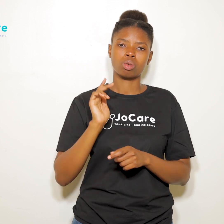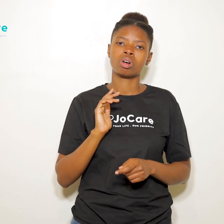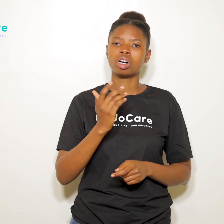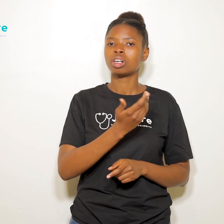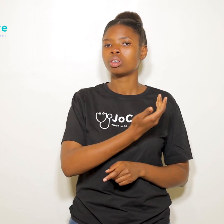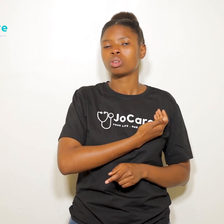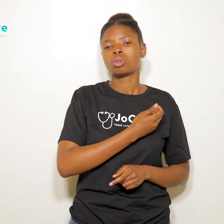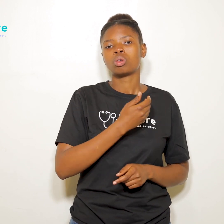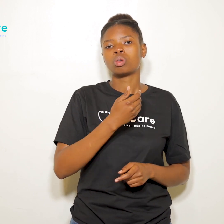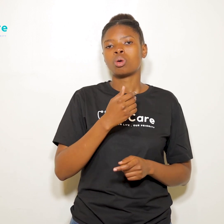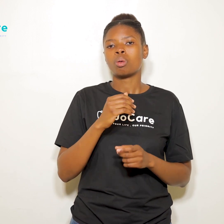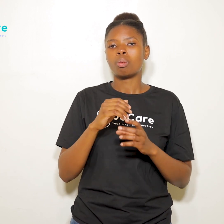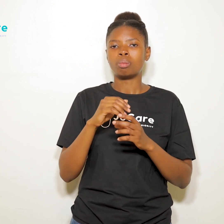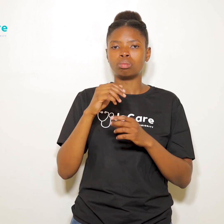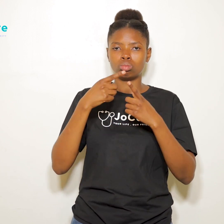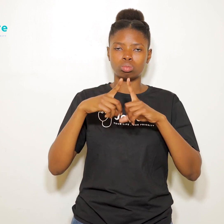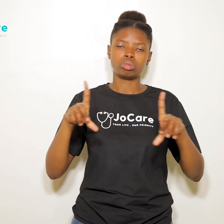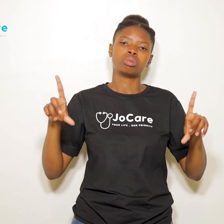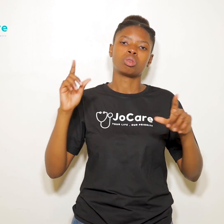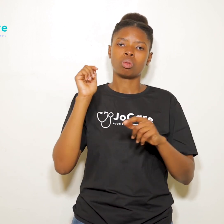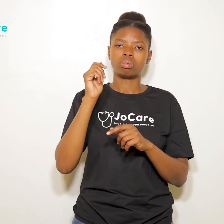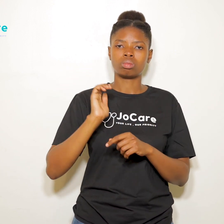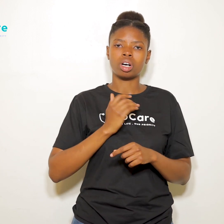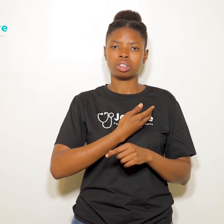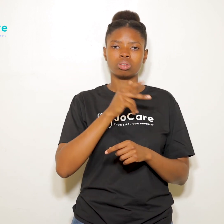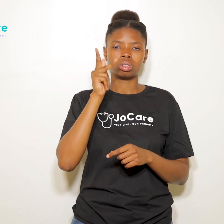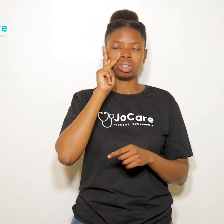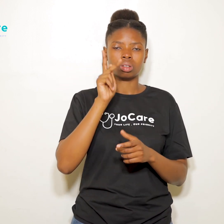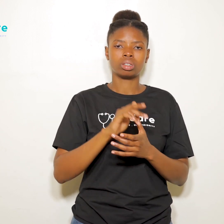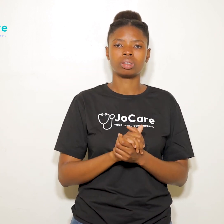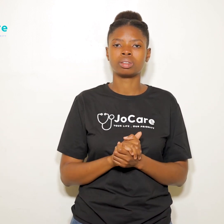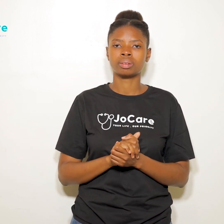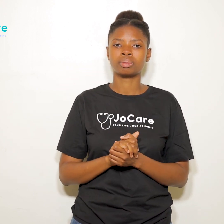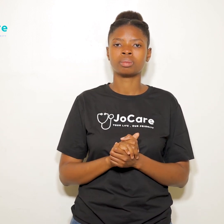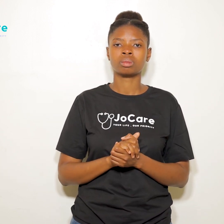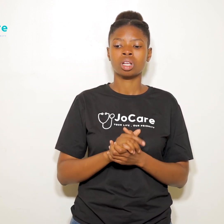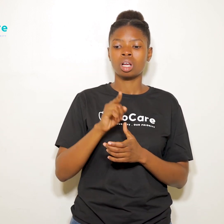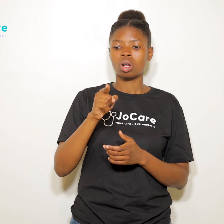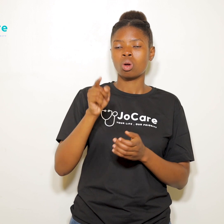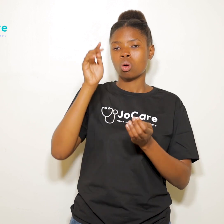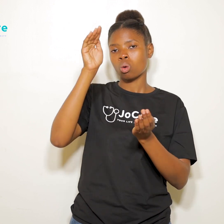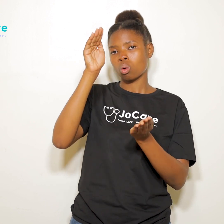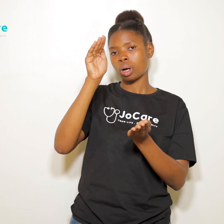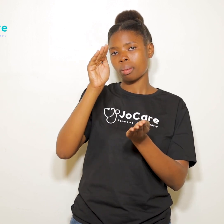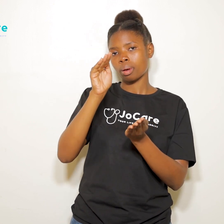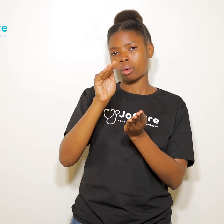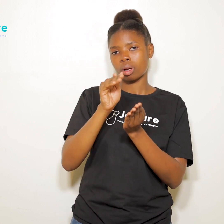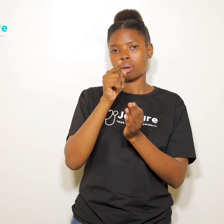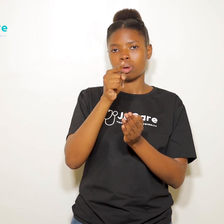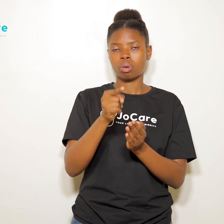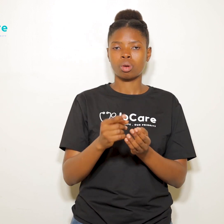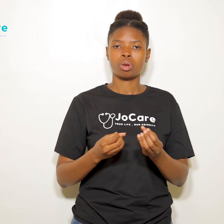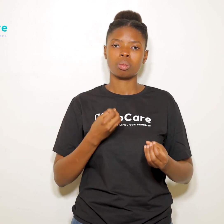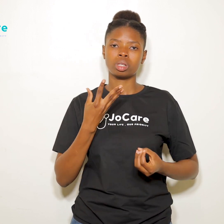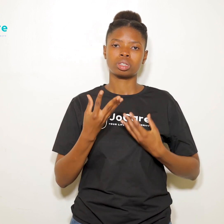mu mihango Umuntu agatangira akajya mu kugira mihango. ibimenyetso mwatubwiye byo kubabara. Yego, uko kugabanuka rero kw'iyo misemburo bishobora